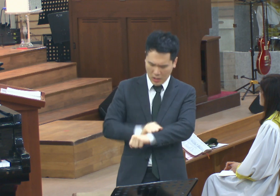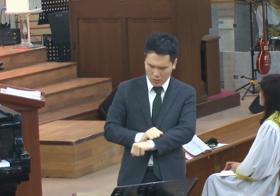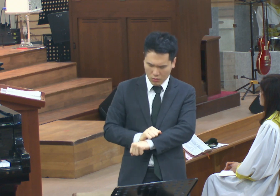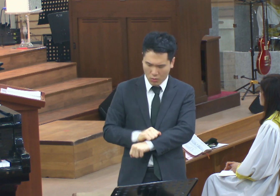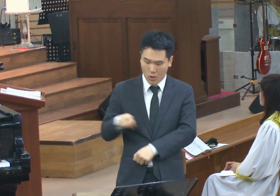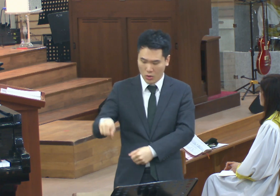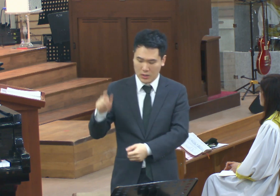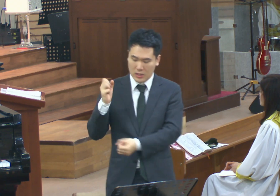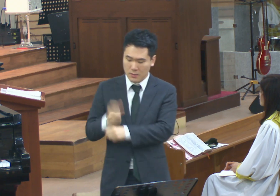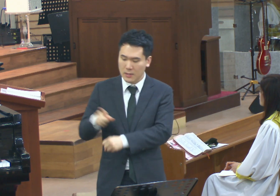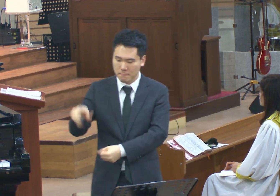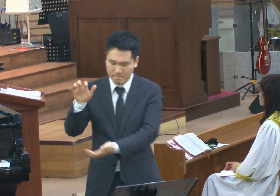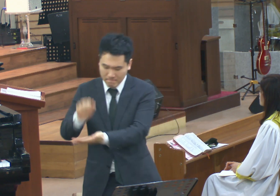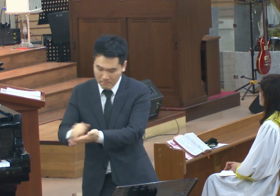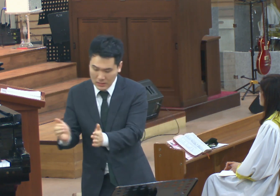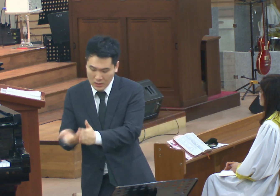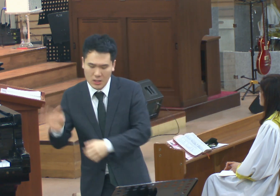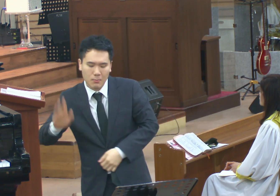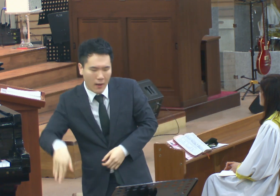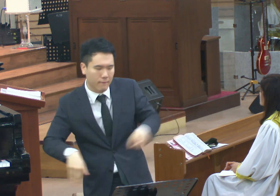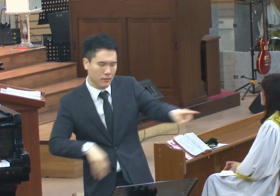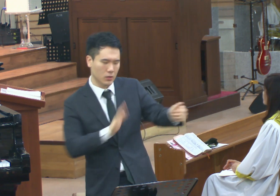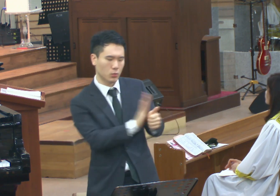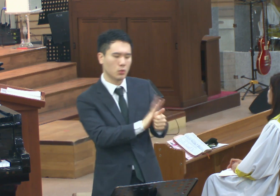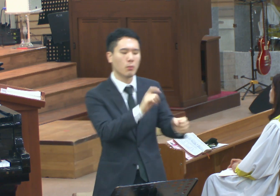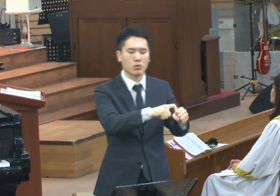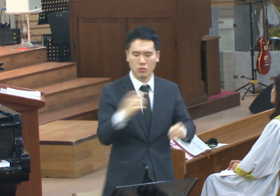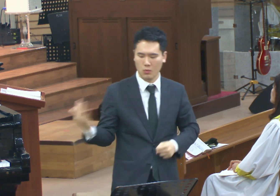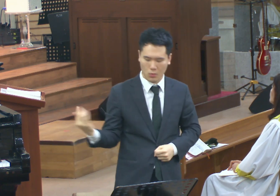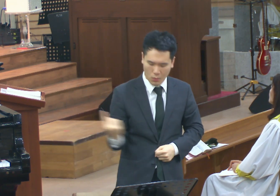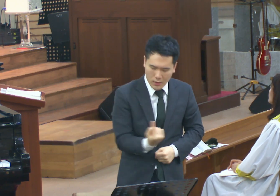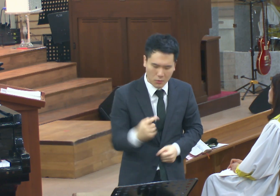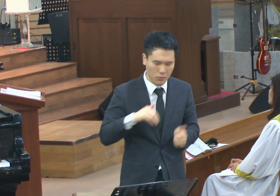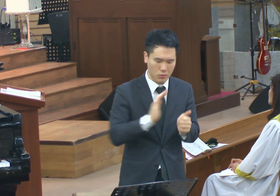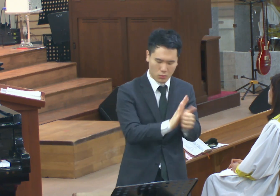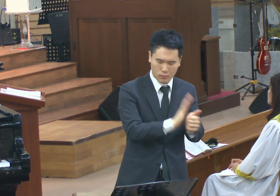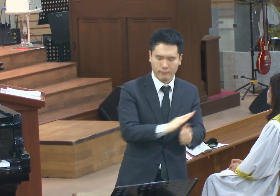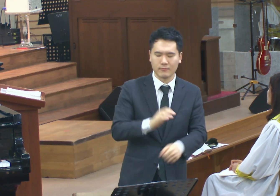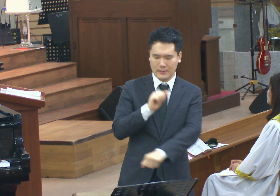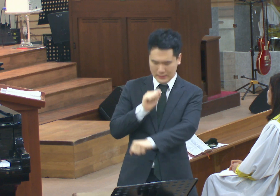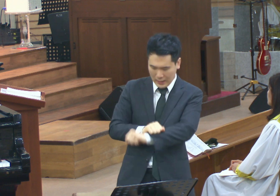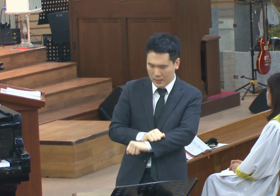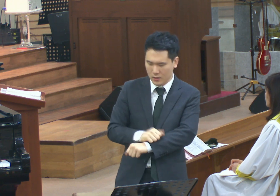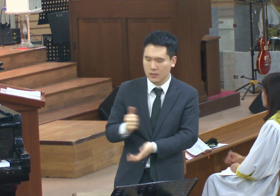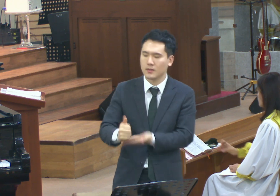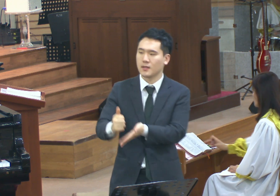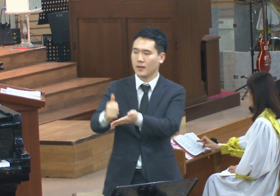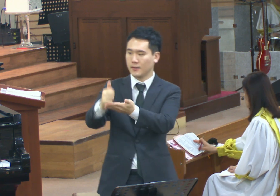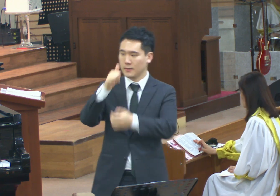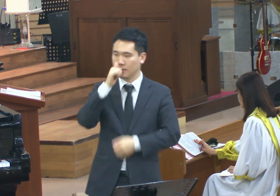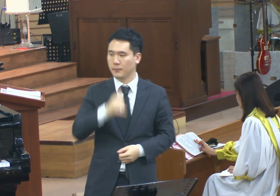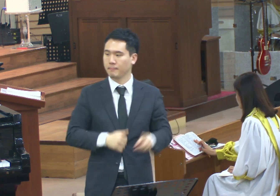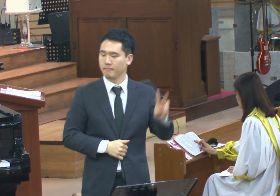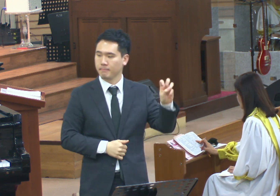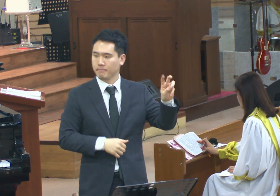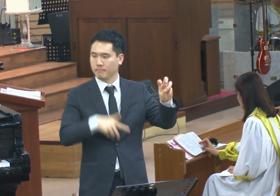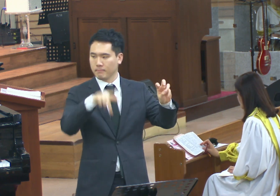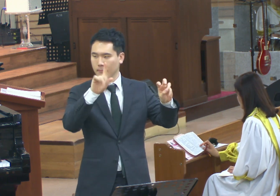2절과 3절 말씀입니다. 성경 보시고 같이 한번 읽겠습니다. 22장 2절 3절 시작.